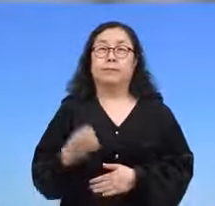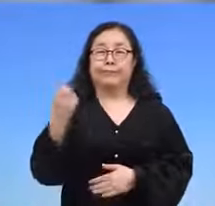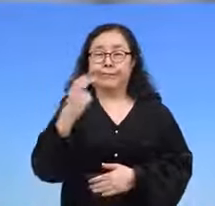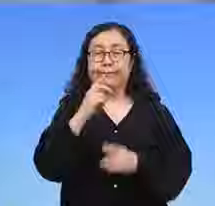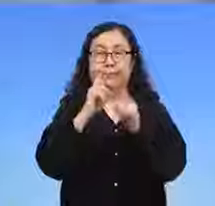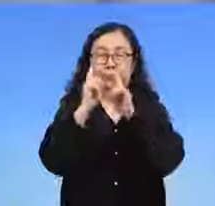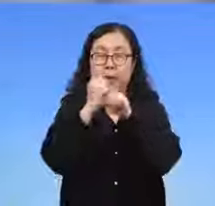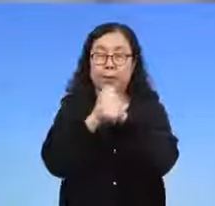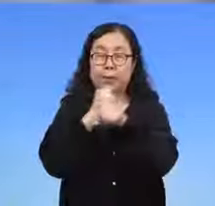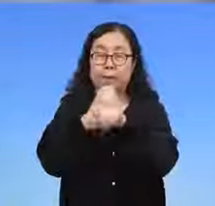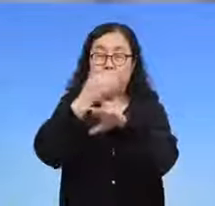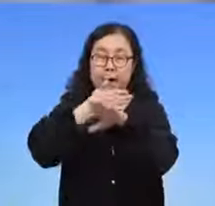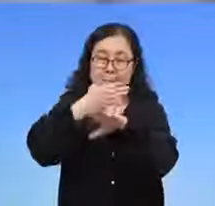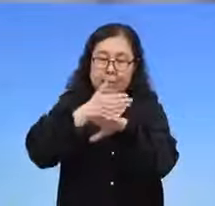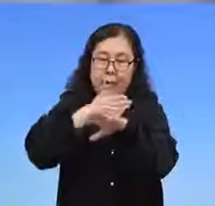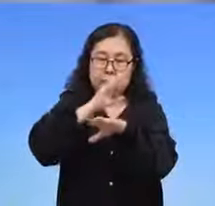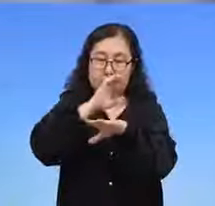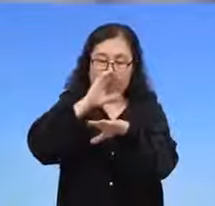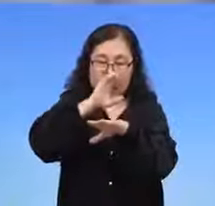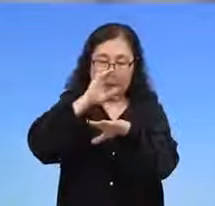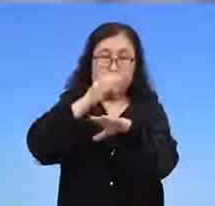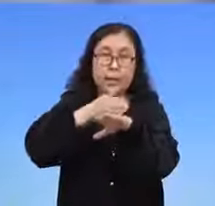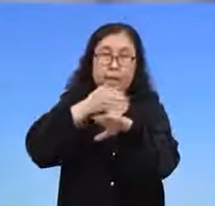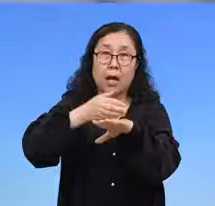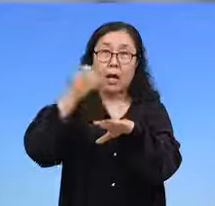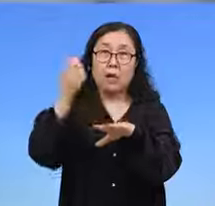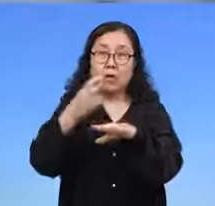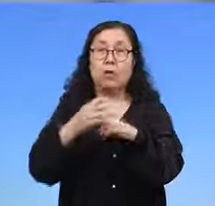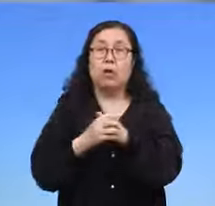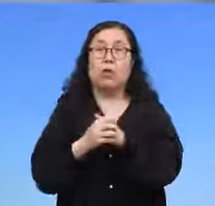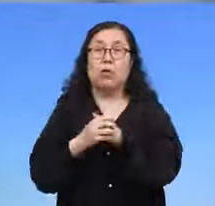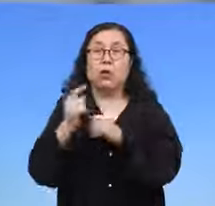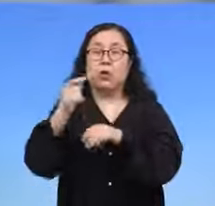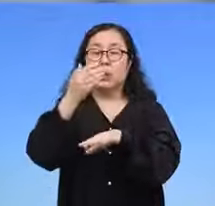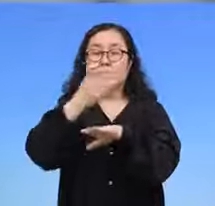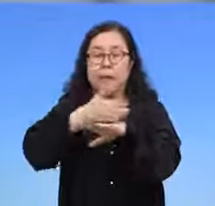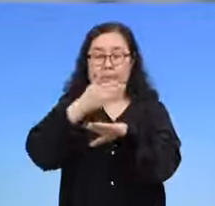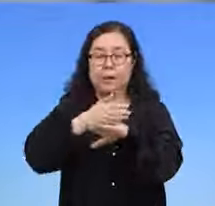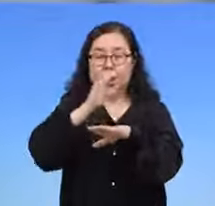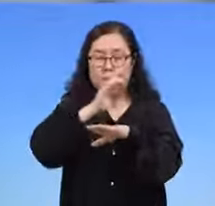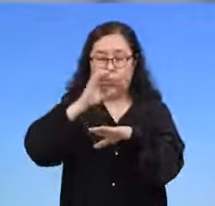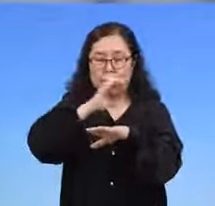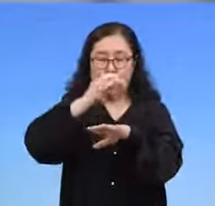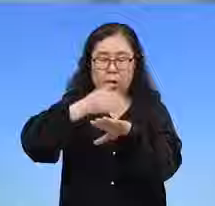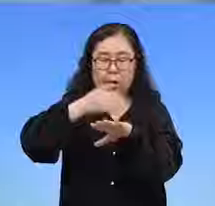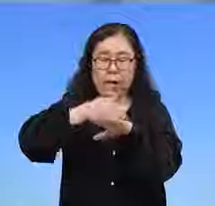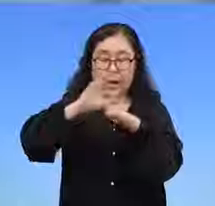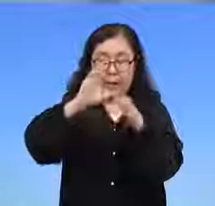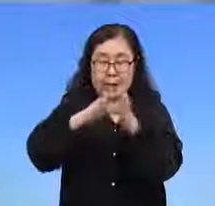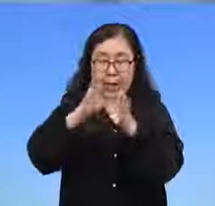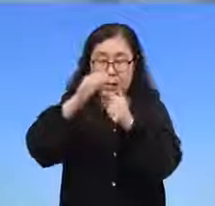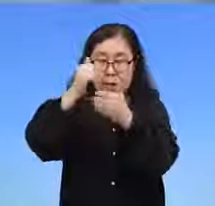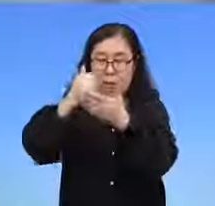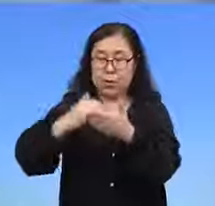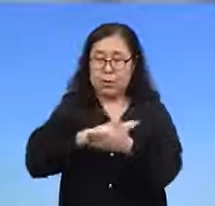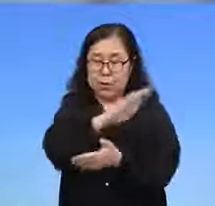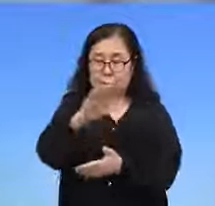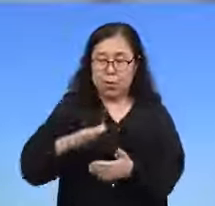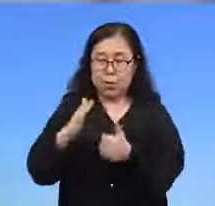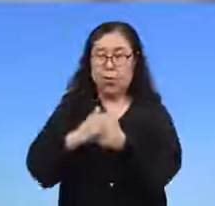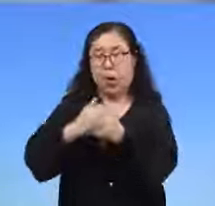다시 말씀드립니다. 감사는 훈련이에요. 그리고 우리가 그 감사를 훈련할 때 하나님이